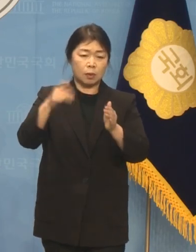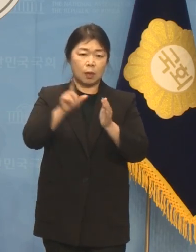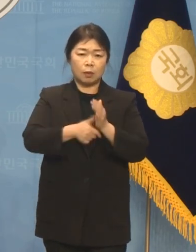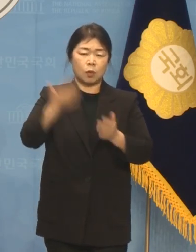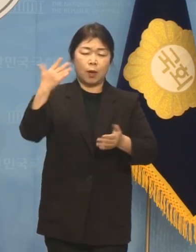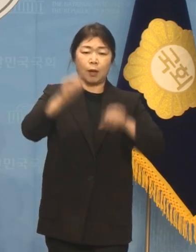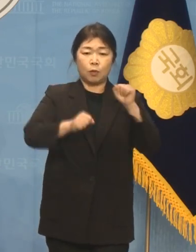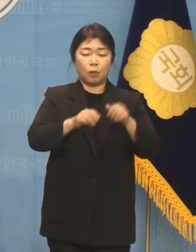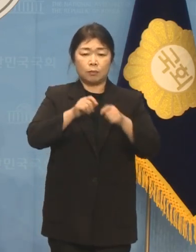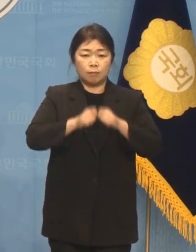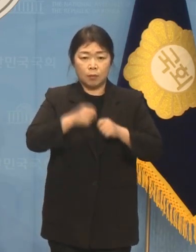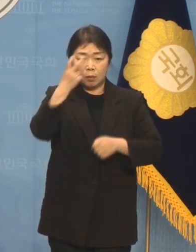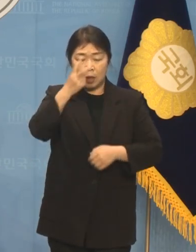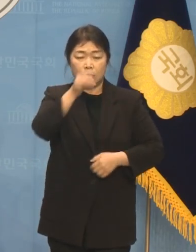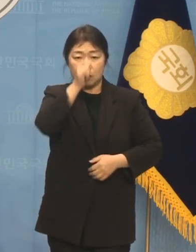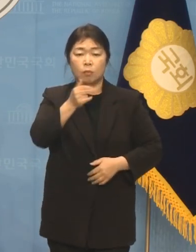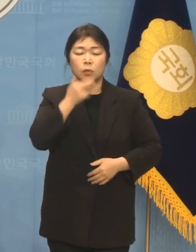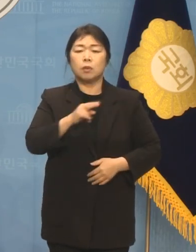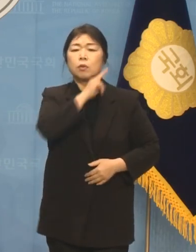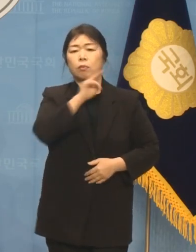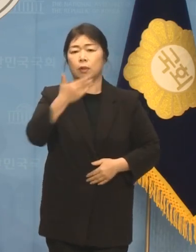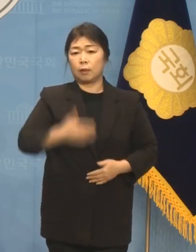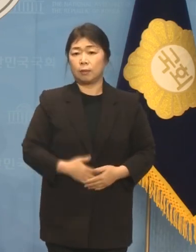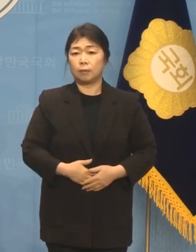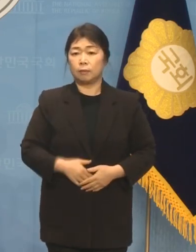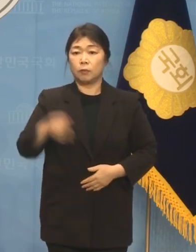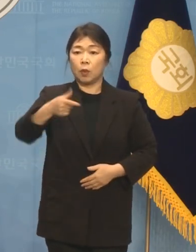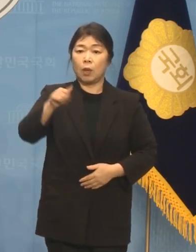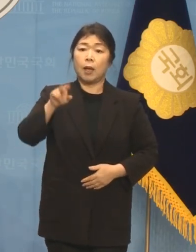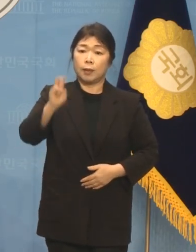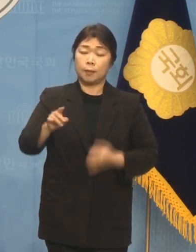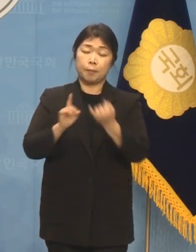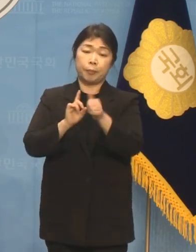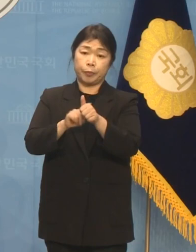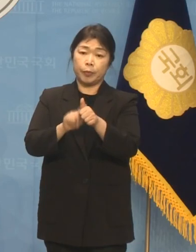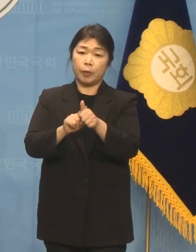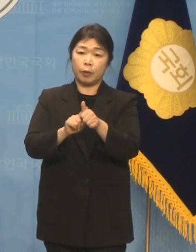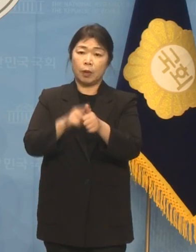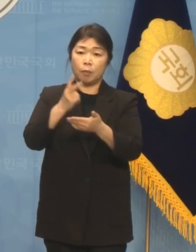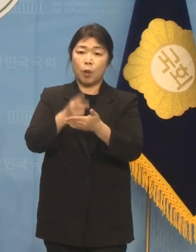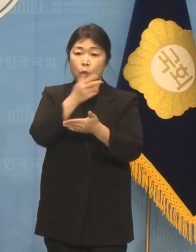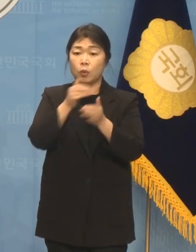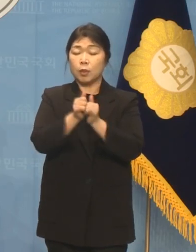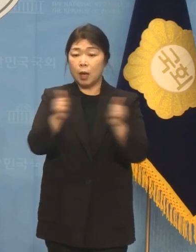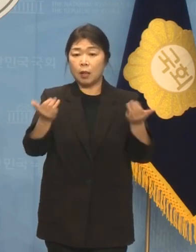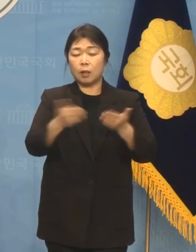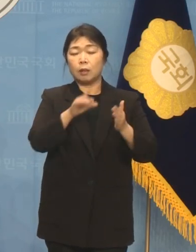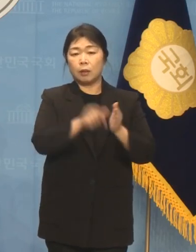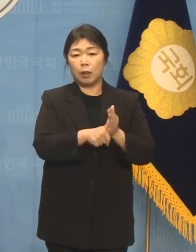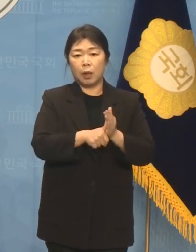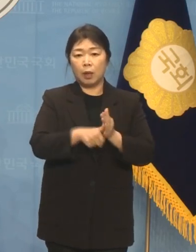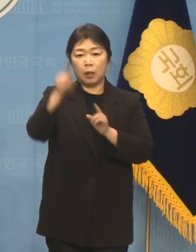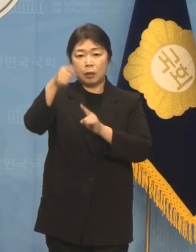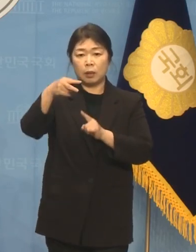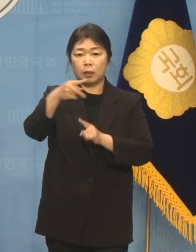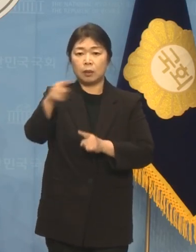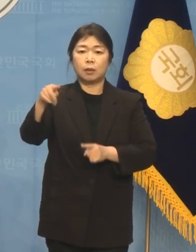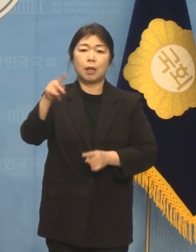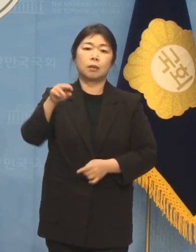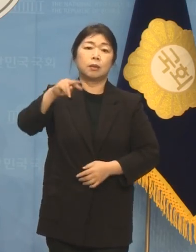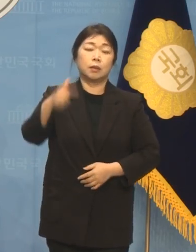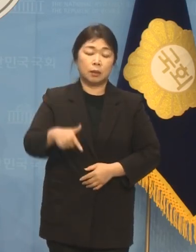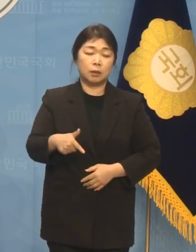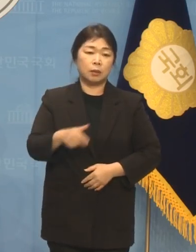게다가 김기표 후보는 변호사 시절 포스코 비리로 징역형을 받은 이상득 전의원과